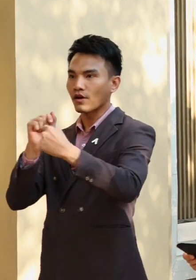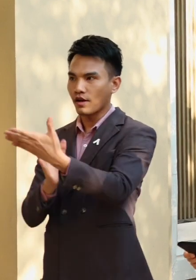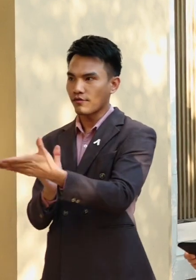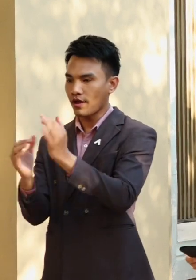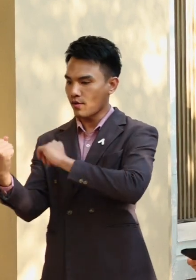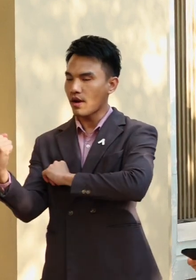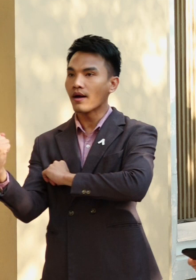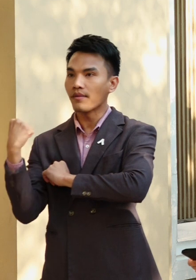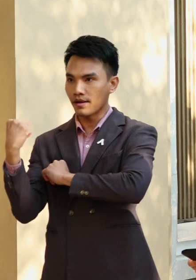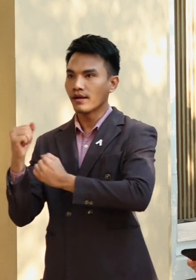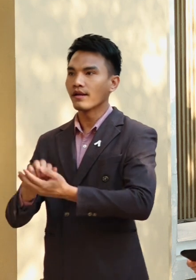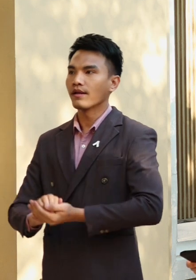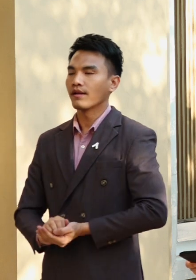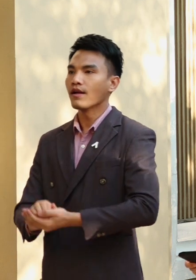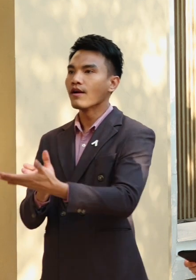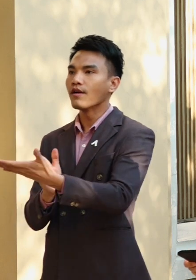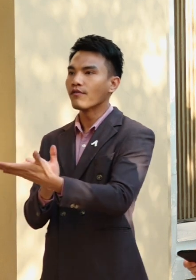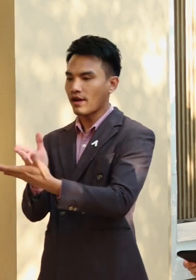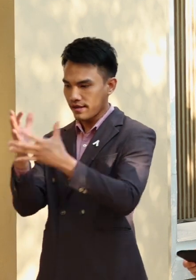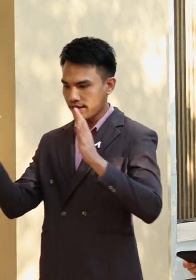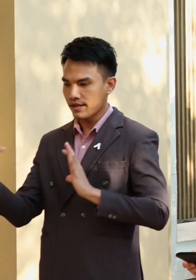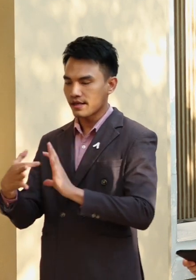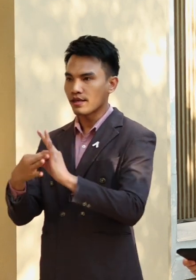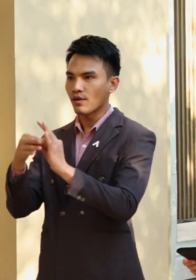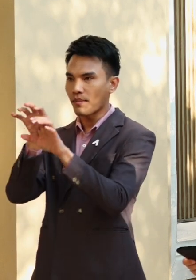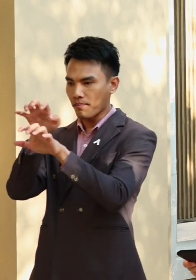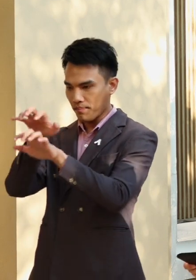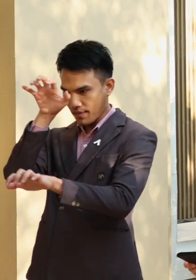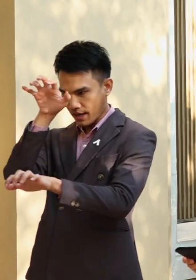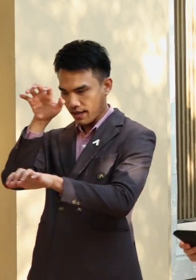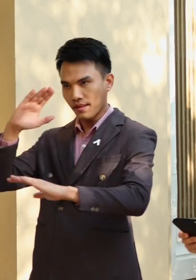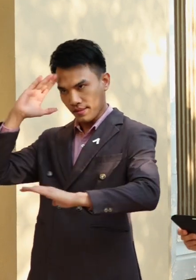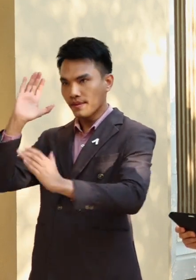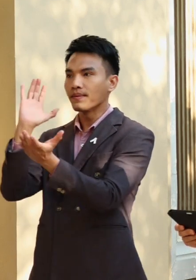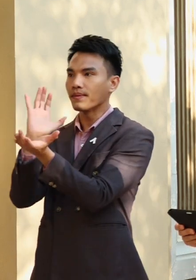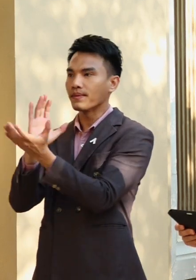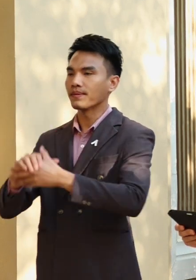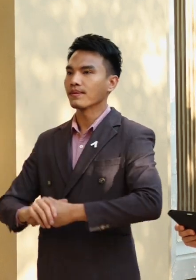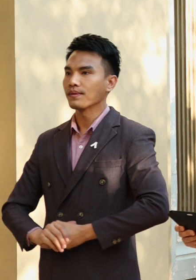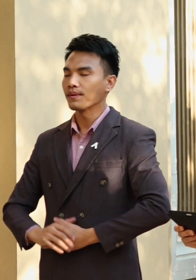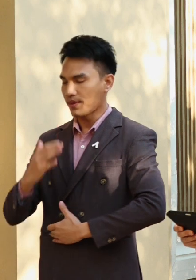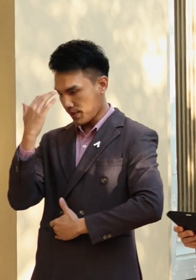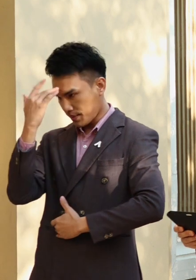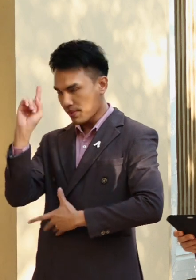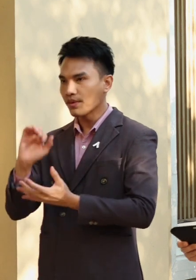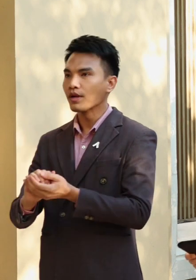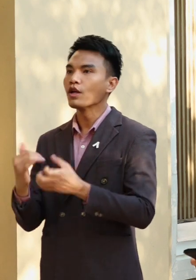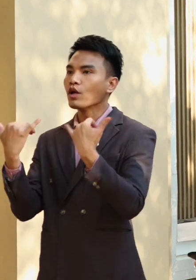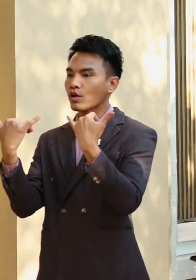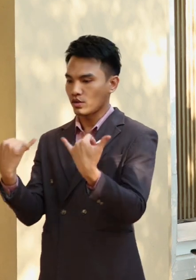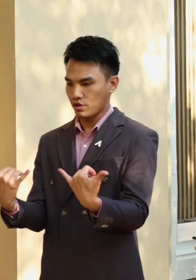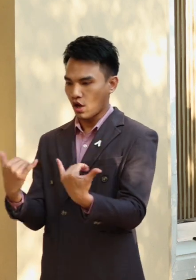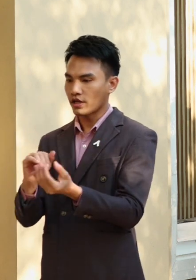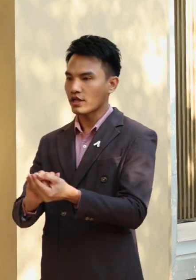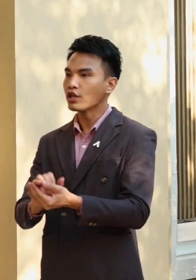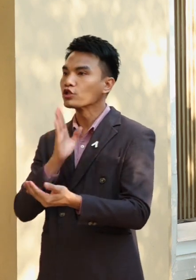งนะครับไม่ว่าจะเป็นเกี่ยวกับของมหาดไทยและเจ้าหน้าที่ตำรวจนะครับเพราะว่าต้องเรียนว่าถ้าหากว่าเป็นกร